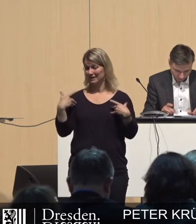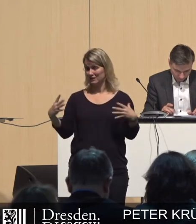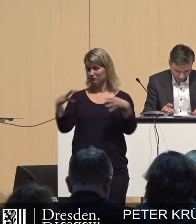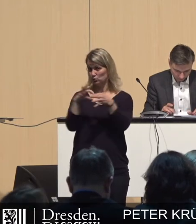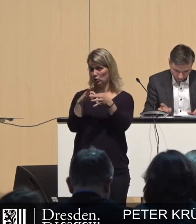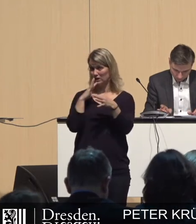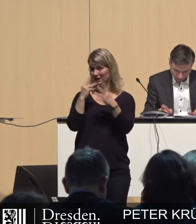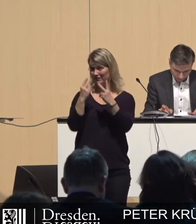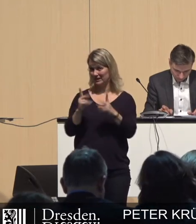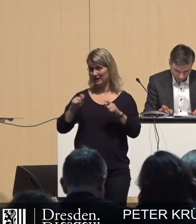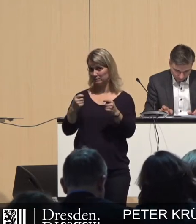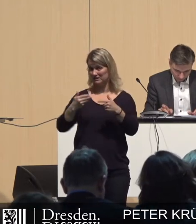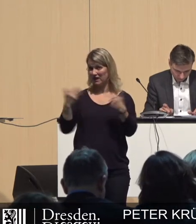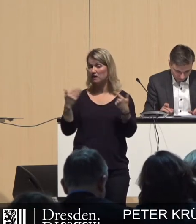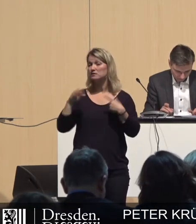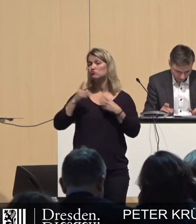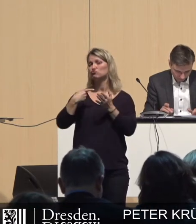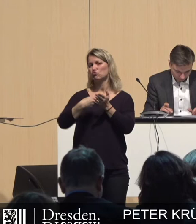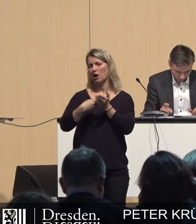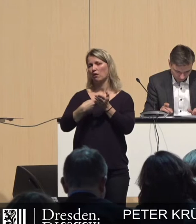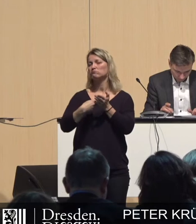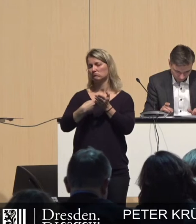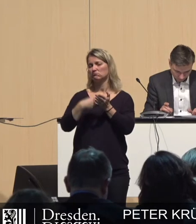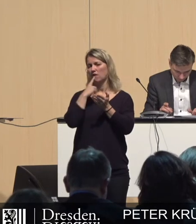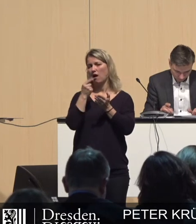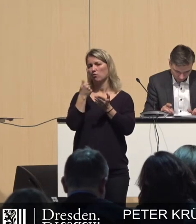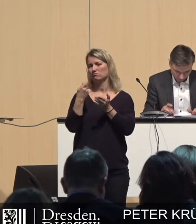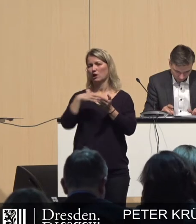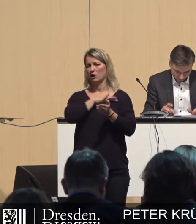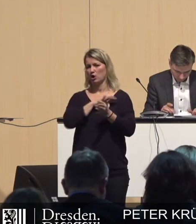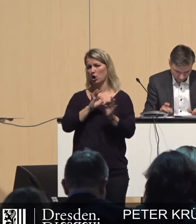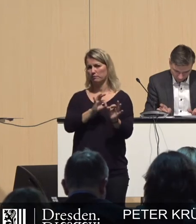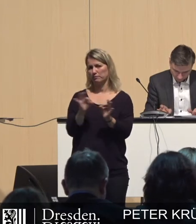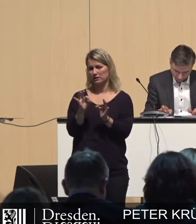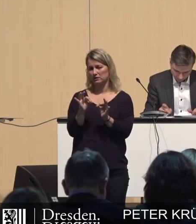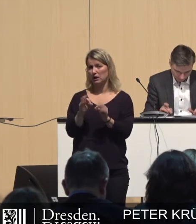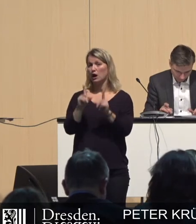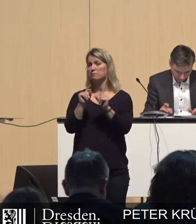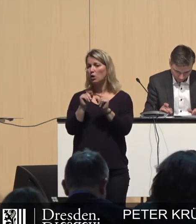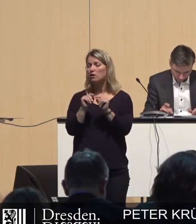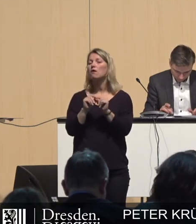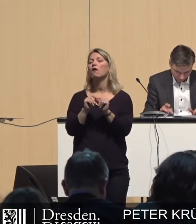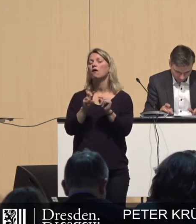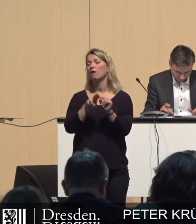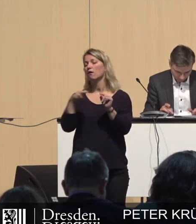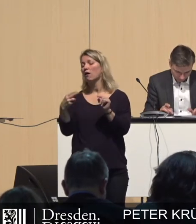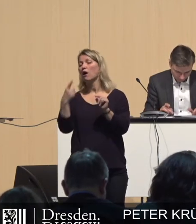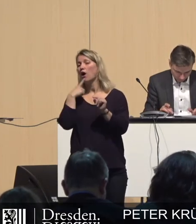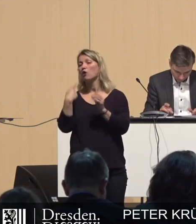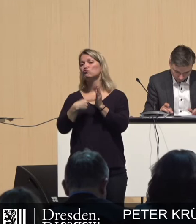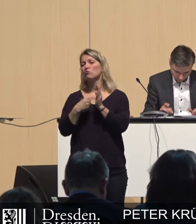wird die Hebung steuerlicher Optimierungspotenziale sein, womit die TWD ihrerseits ihr Steuerlast senken kann, aber auch